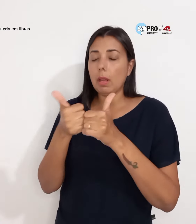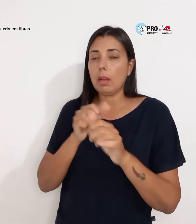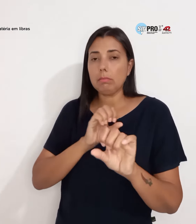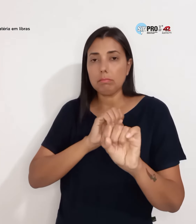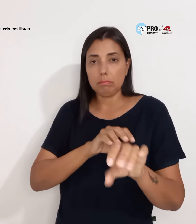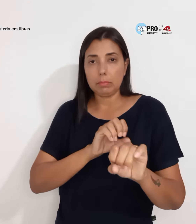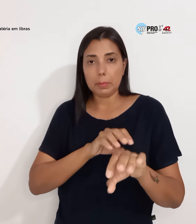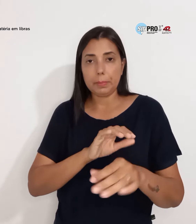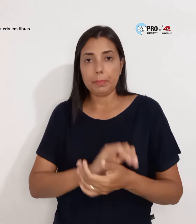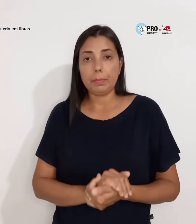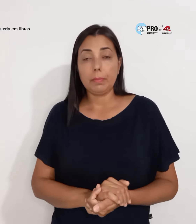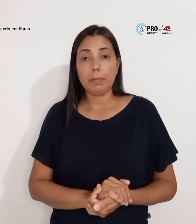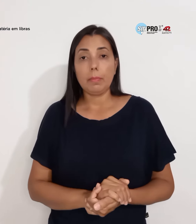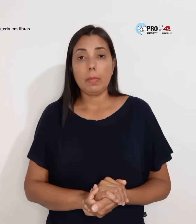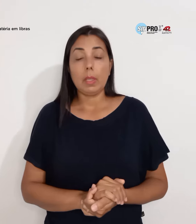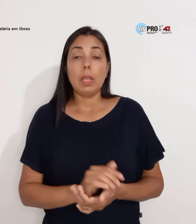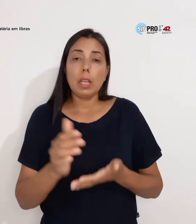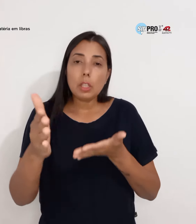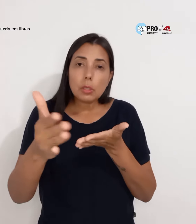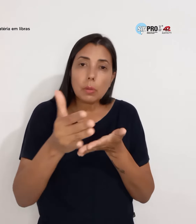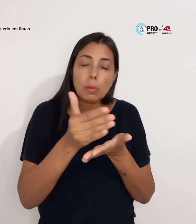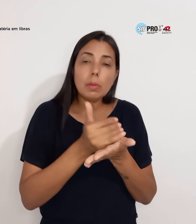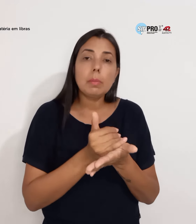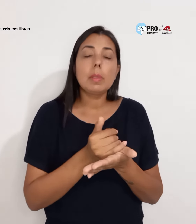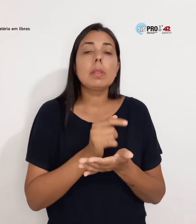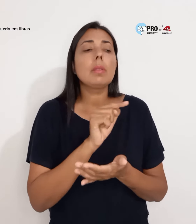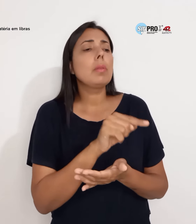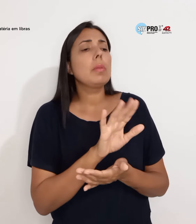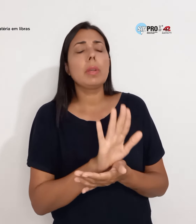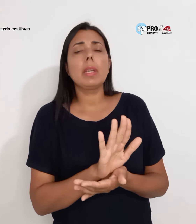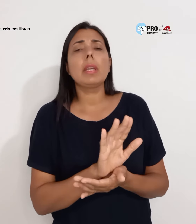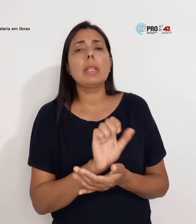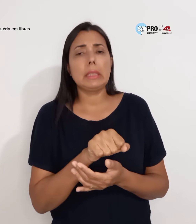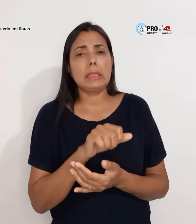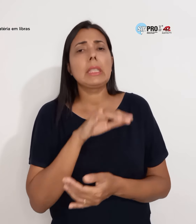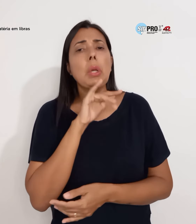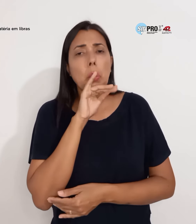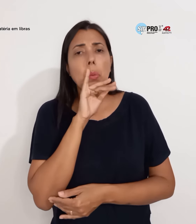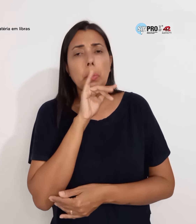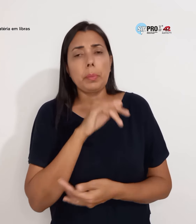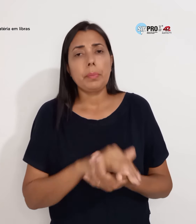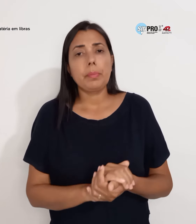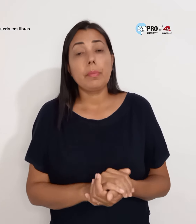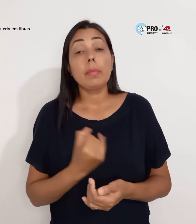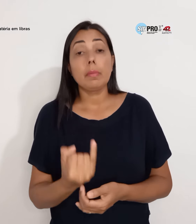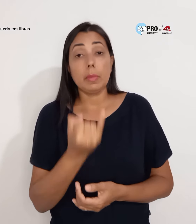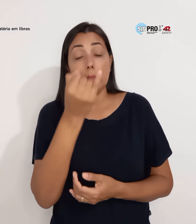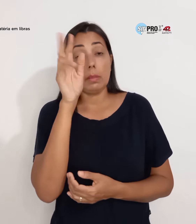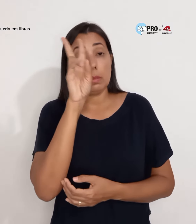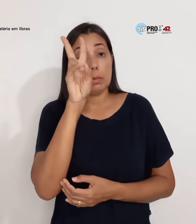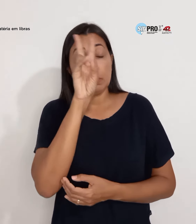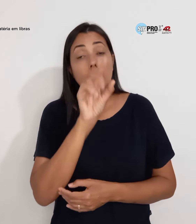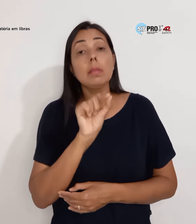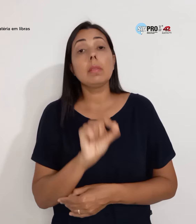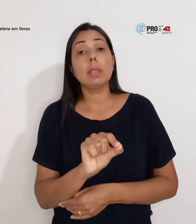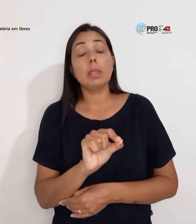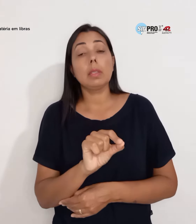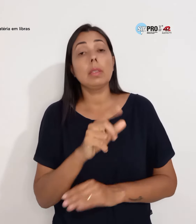de ensino e de acolhimento, isso ainda é muito ruim. Importante destacar que o